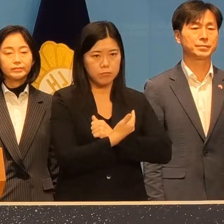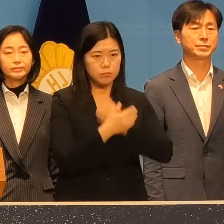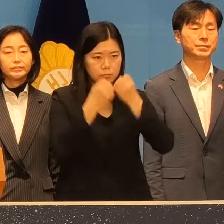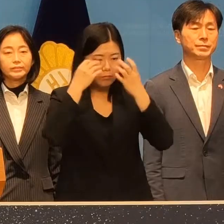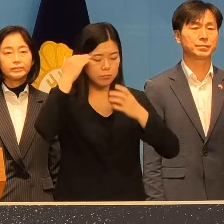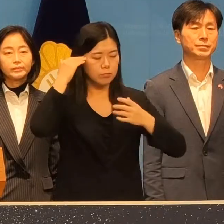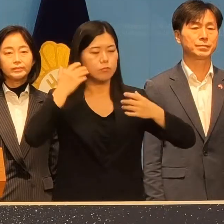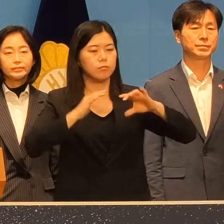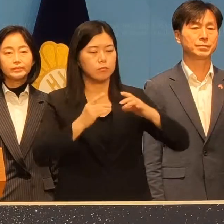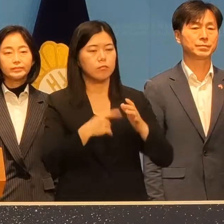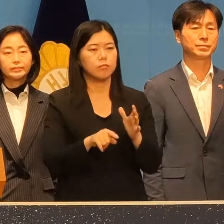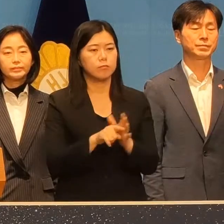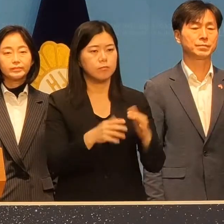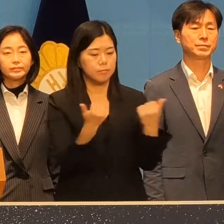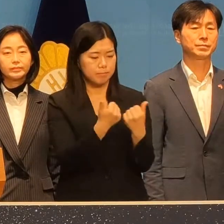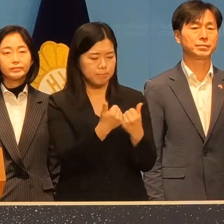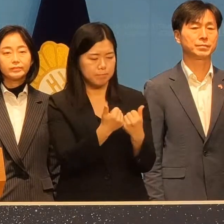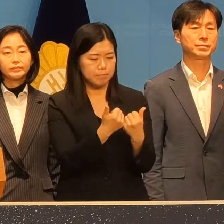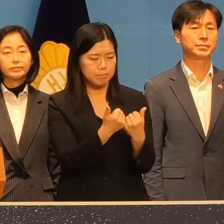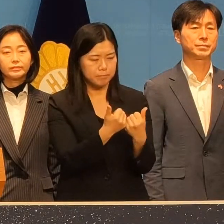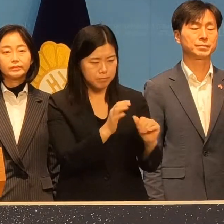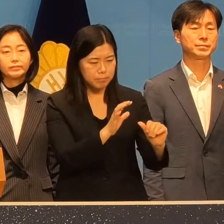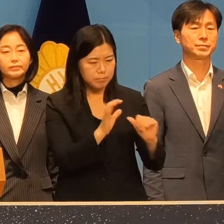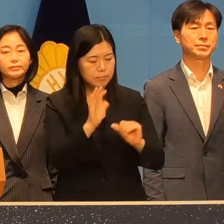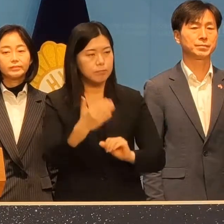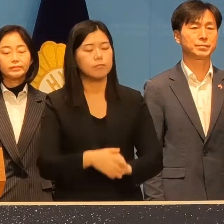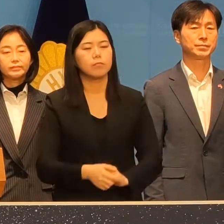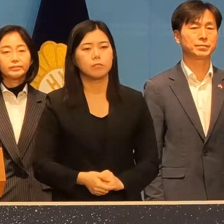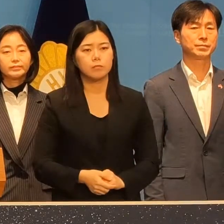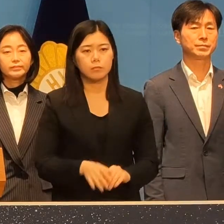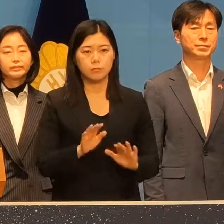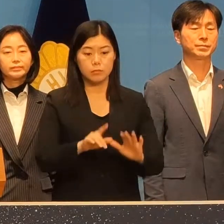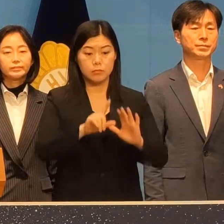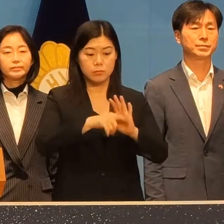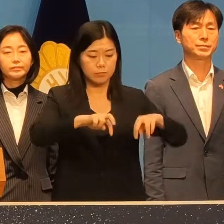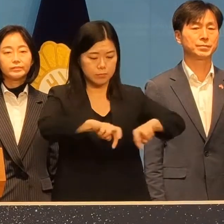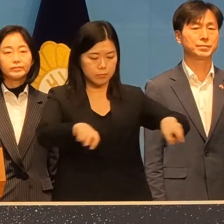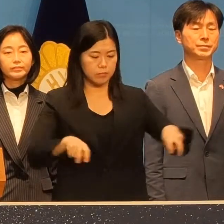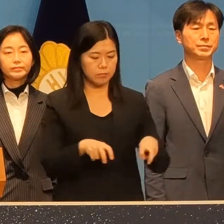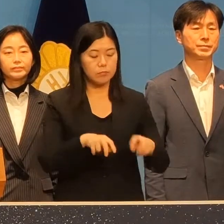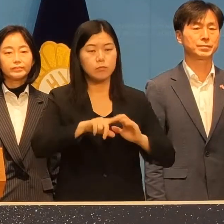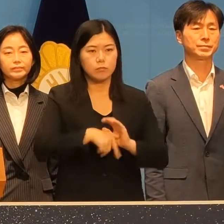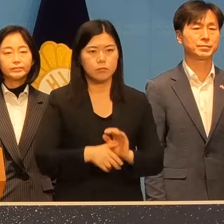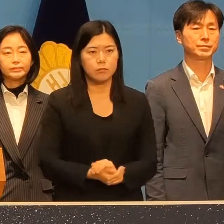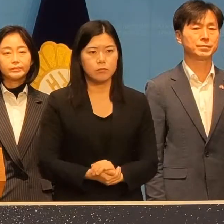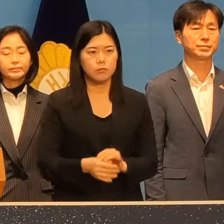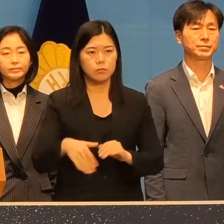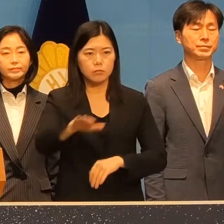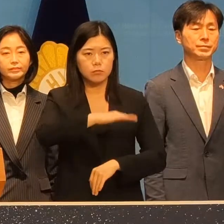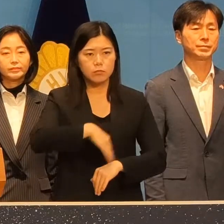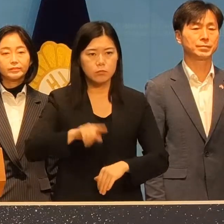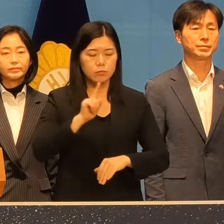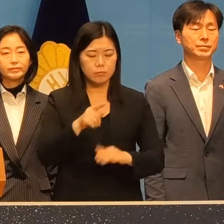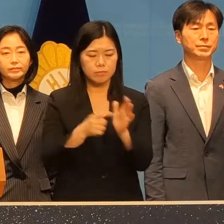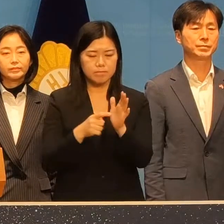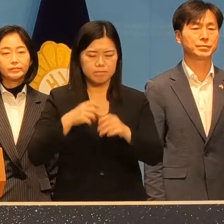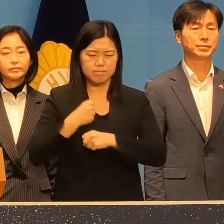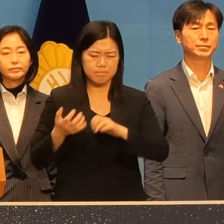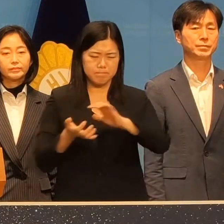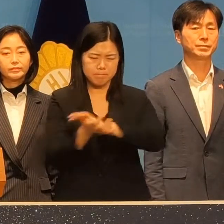원탁회의의 정신에서 비롯되었습니다. 그 원탁에서 우리는 위헌적 비상계엄을